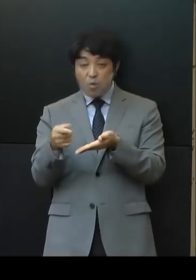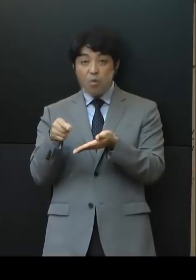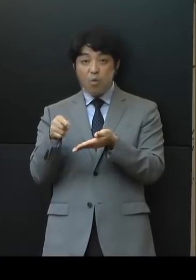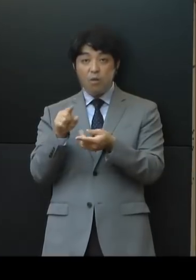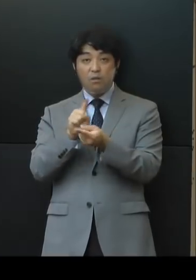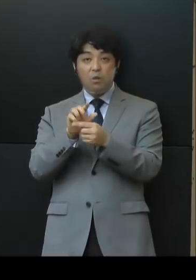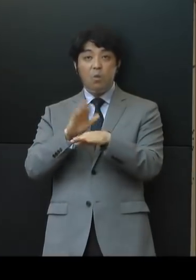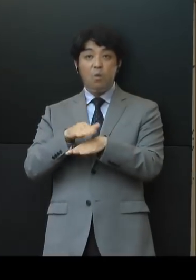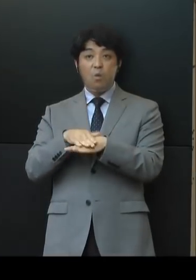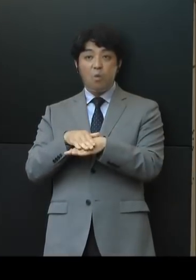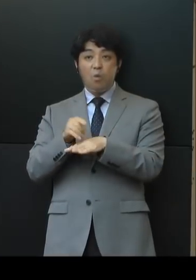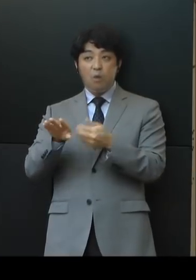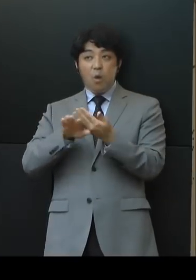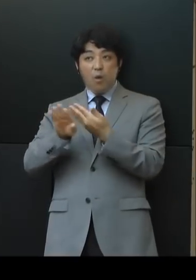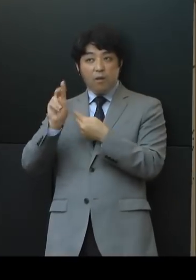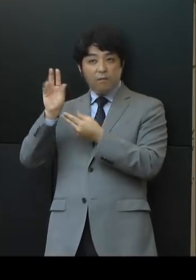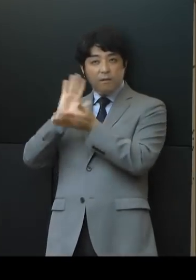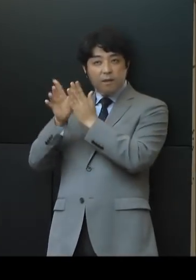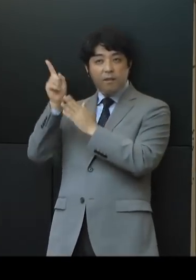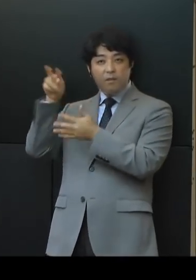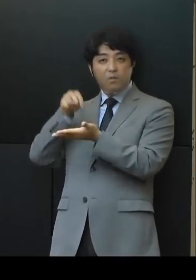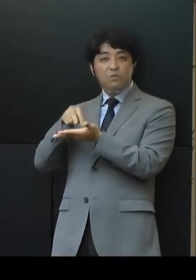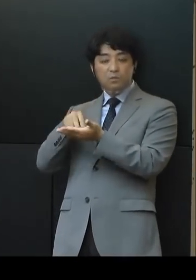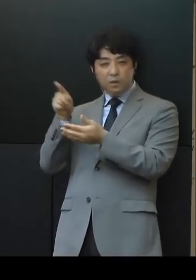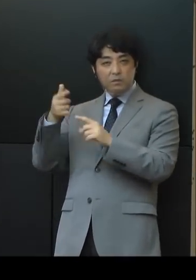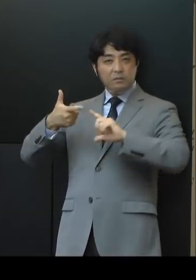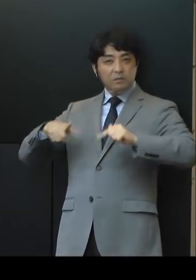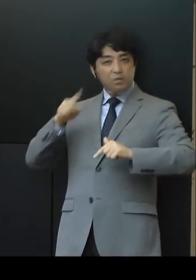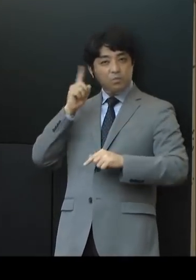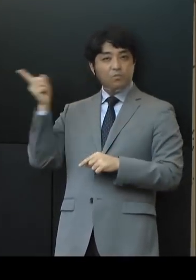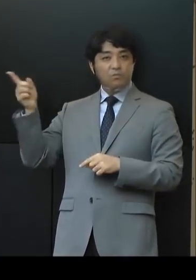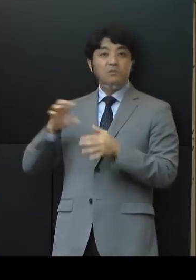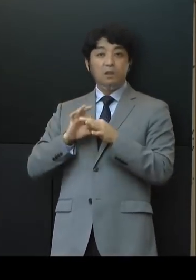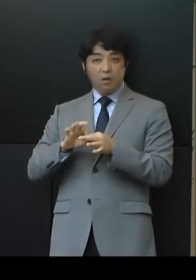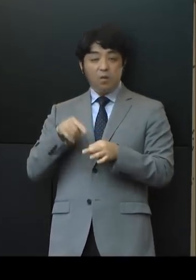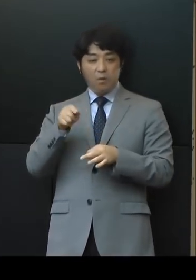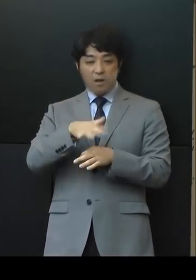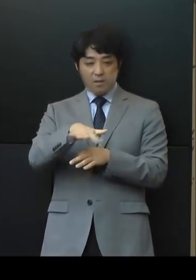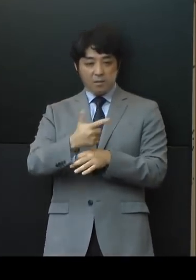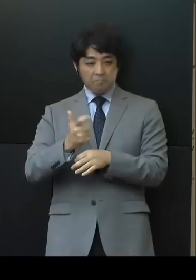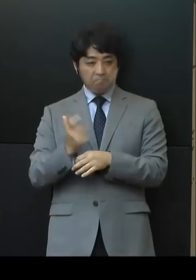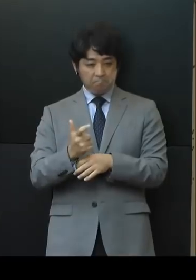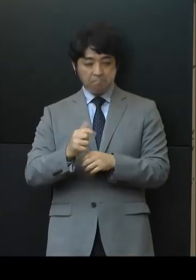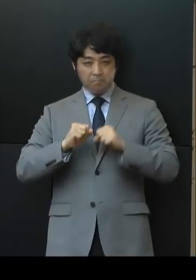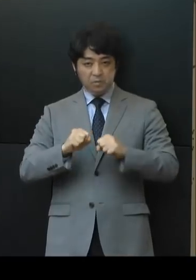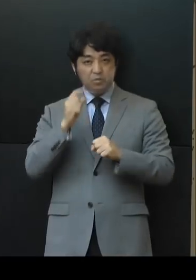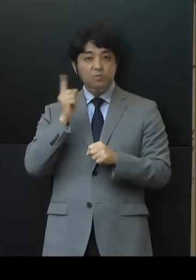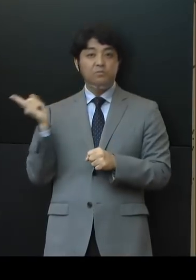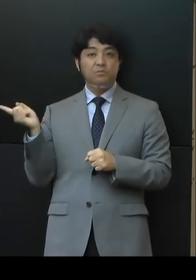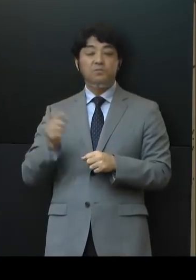他県とは異なる点であると思いますので、しっかりと取り組んでいきたいと思います。それから、